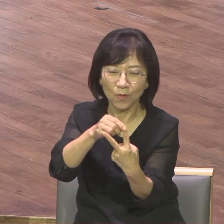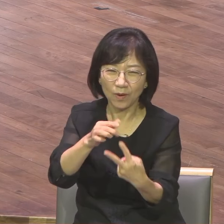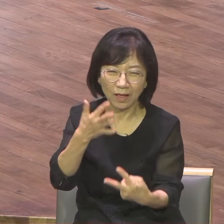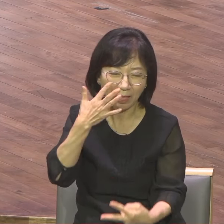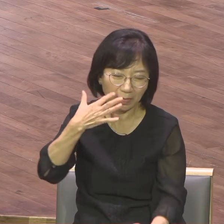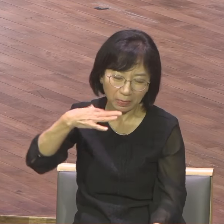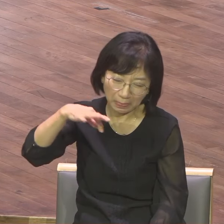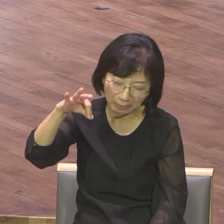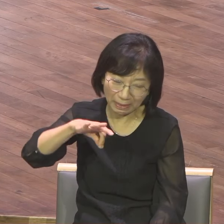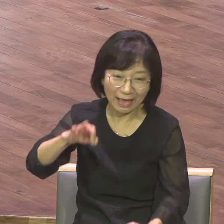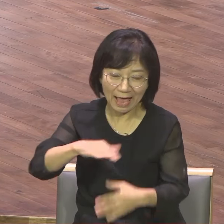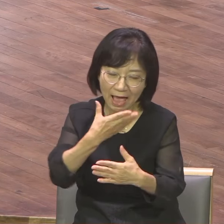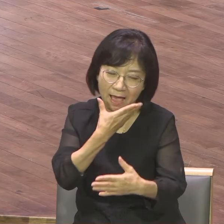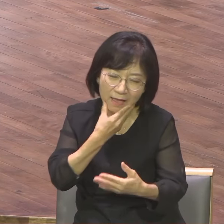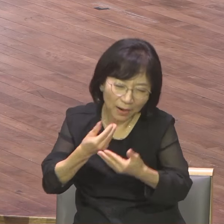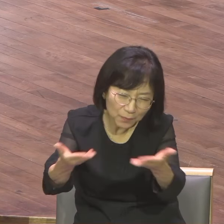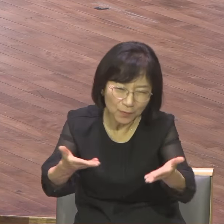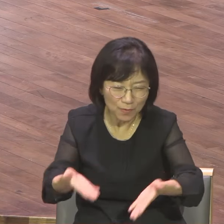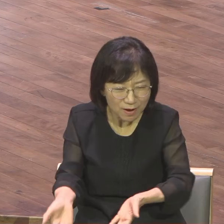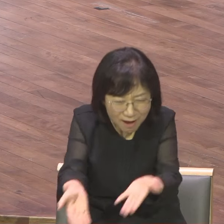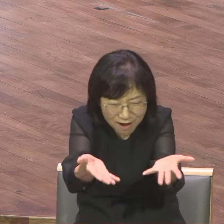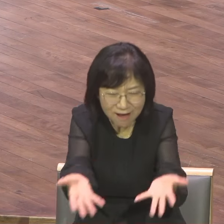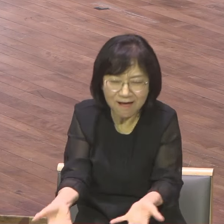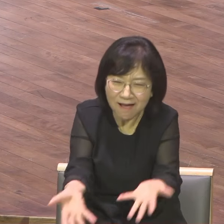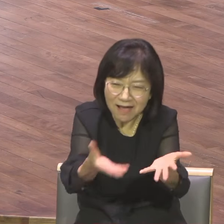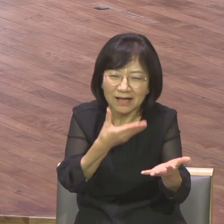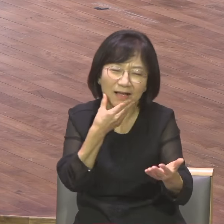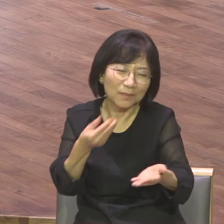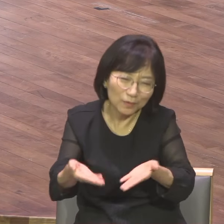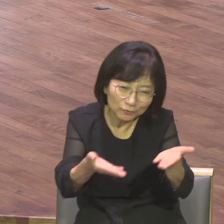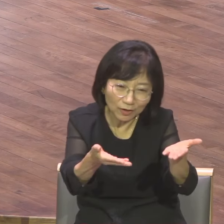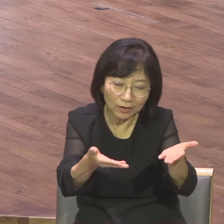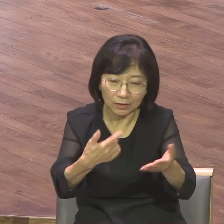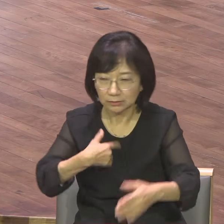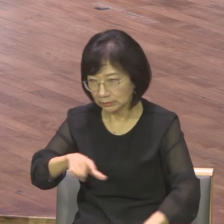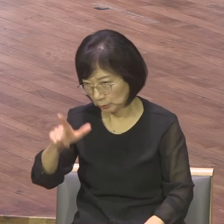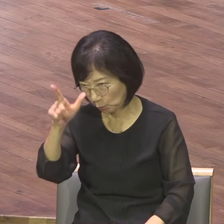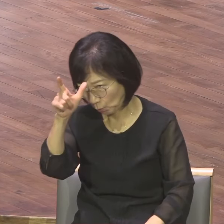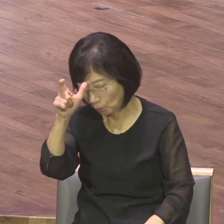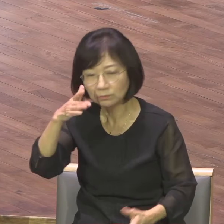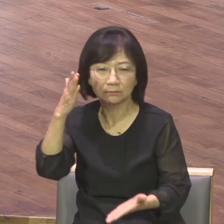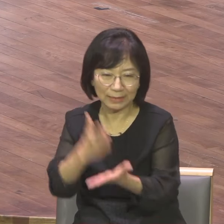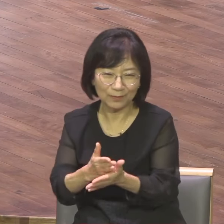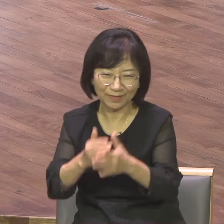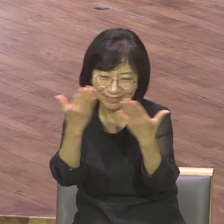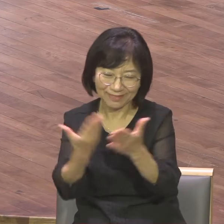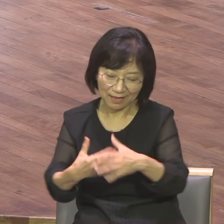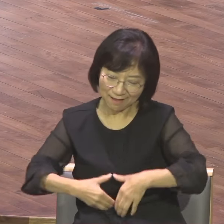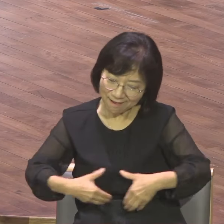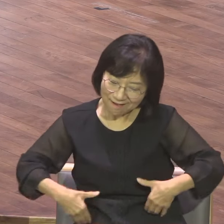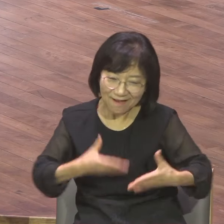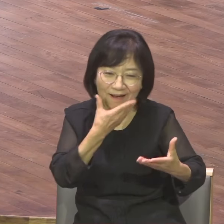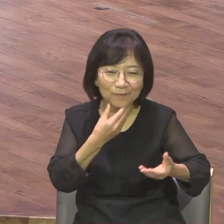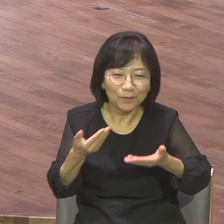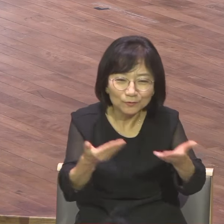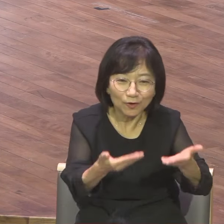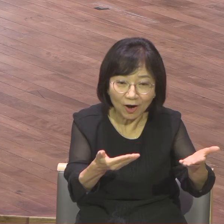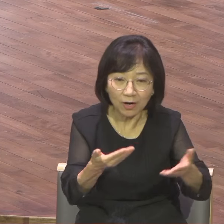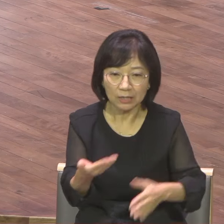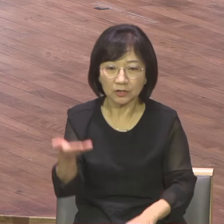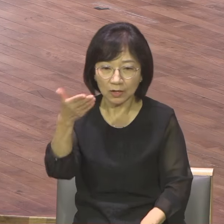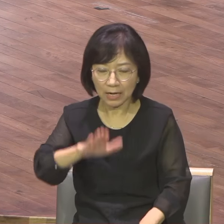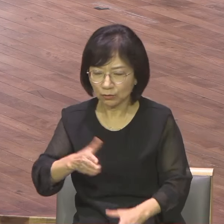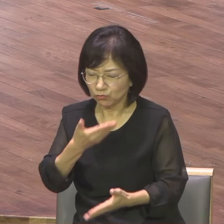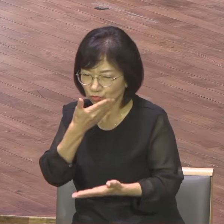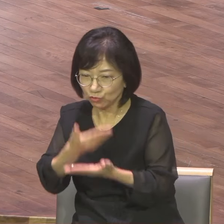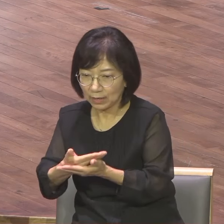돼요. 서론 다 양보해야 돼요. 안 그러면 절대 가족 구원 못합니다. 본론만 자 본론. 본론 양보